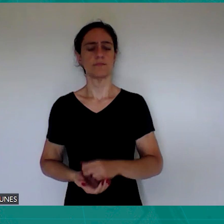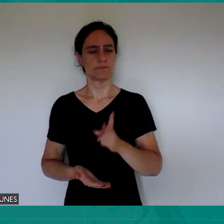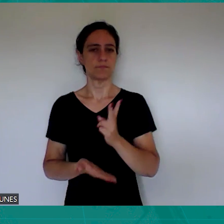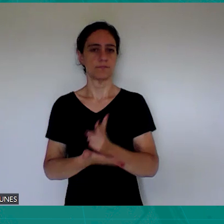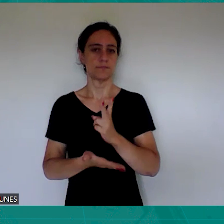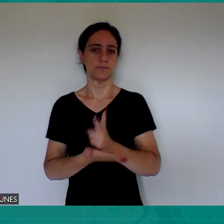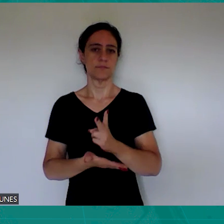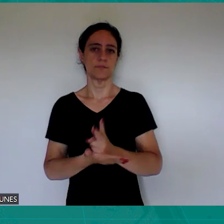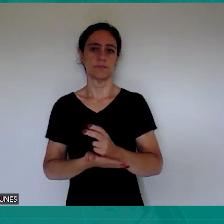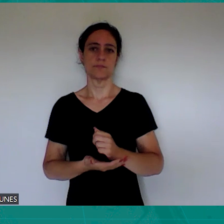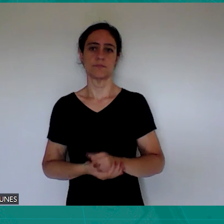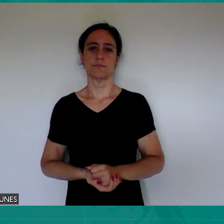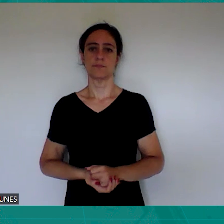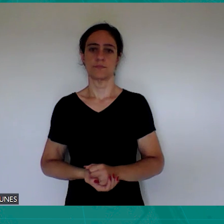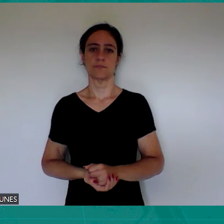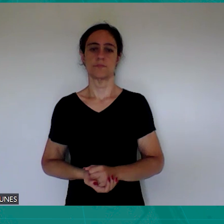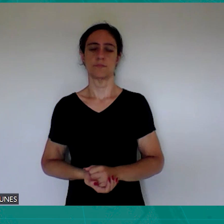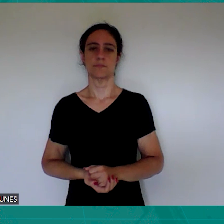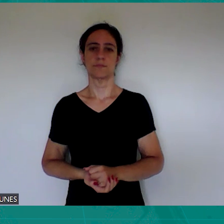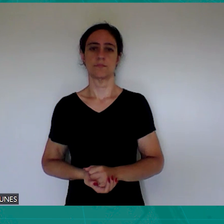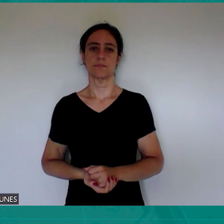lá.